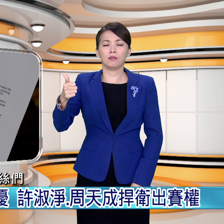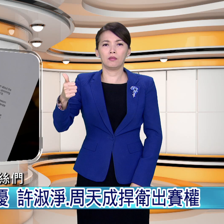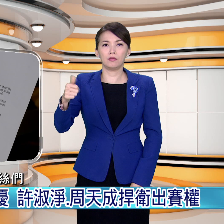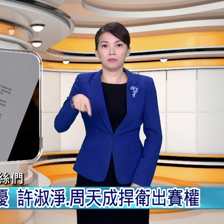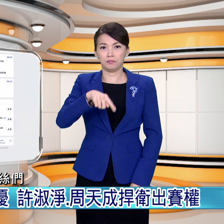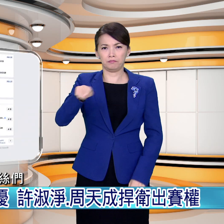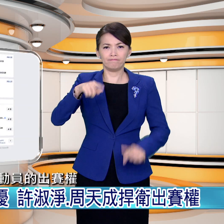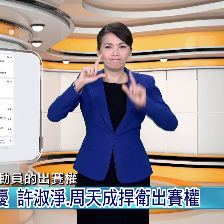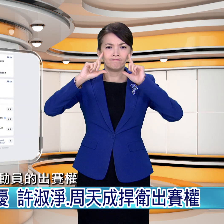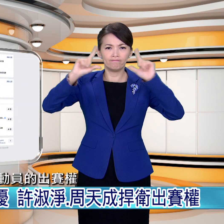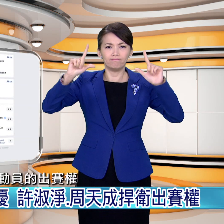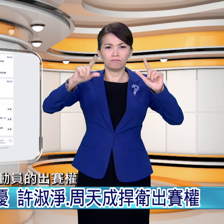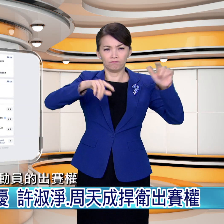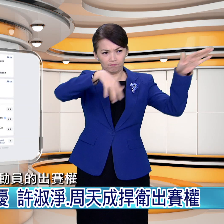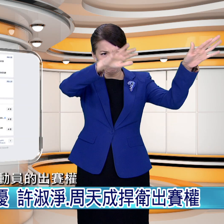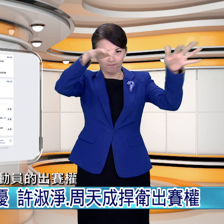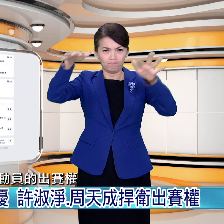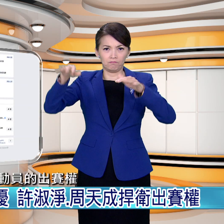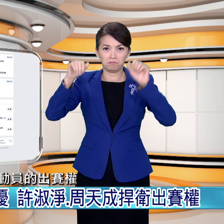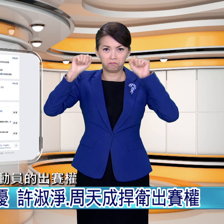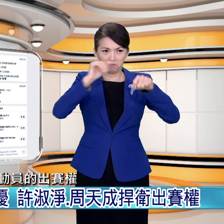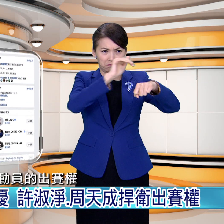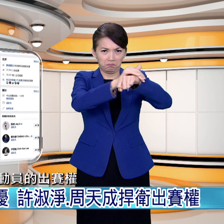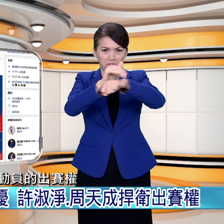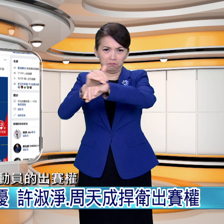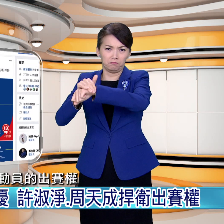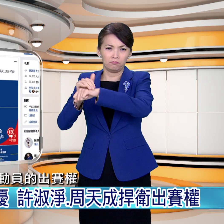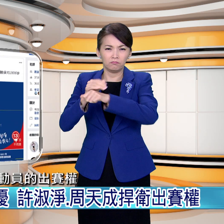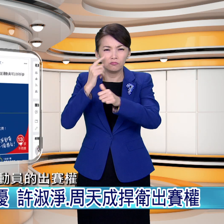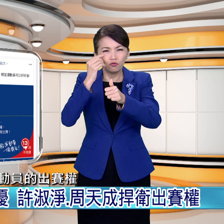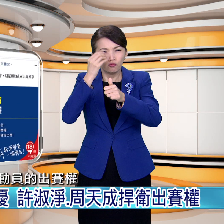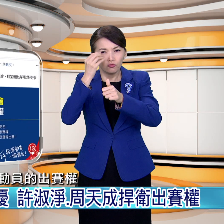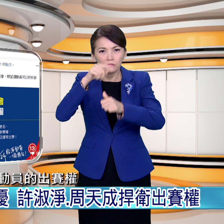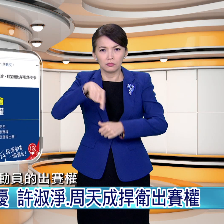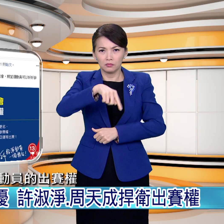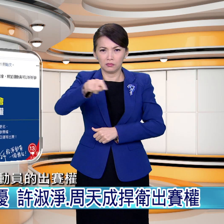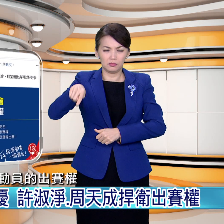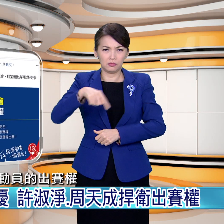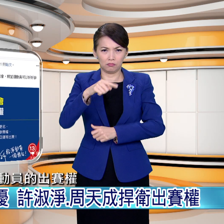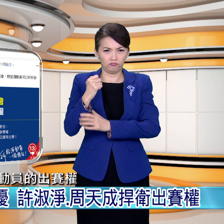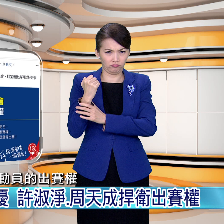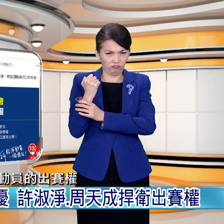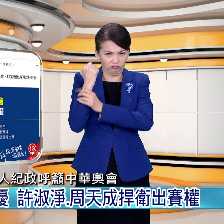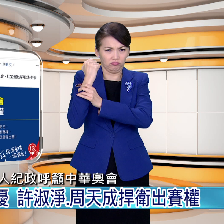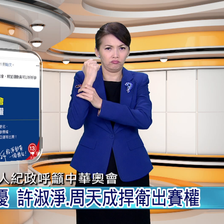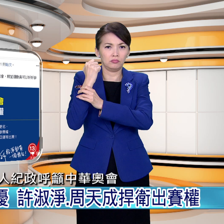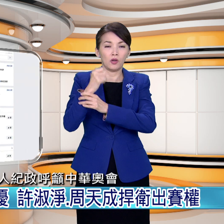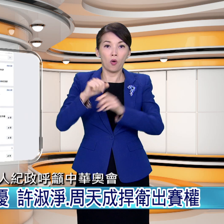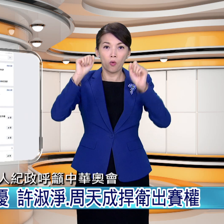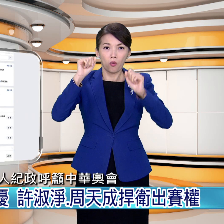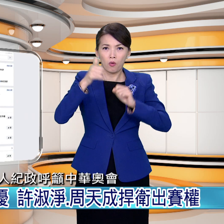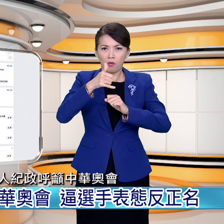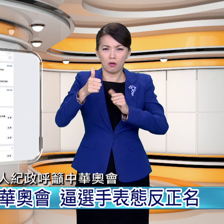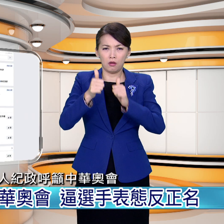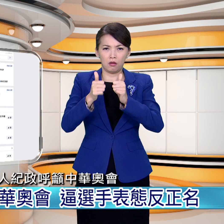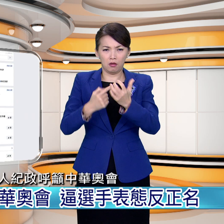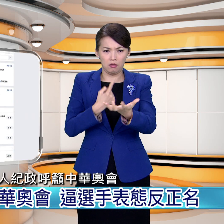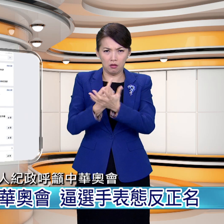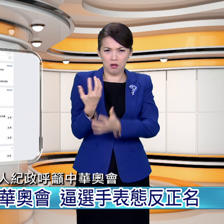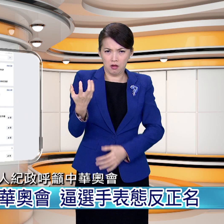们一起来捍卫运动员的出赛权。不过公投提案人纪